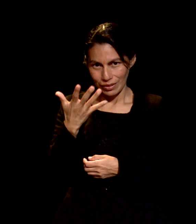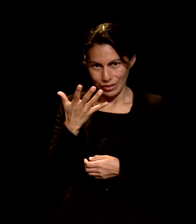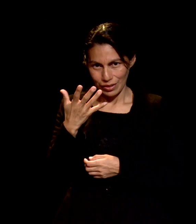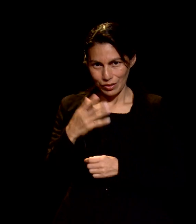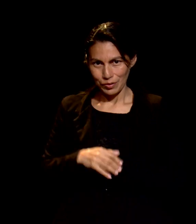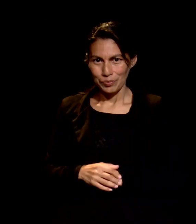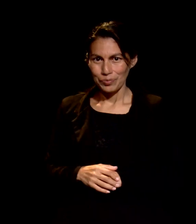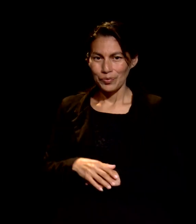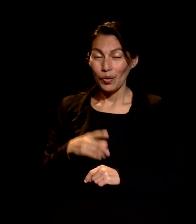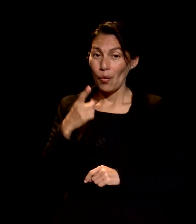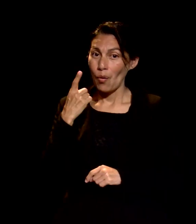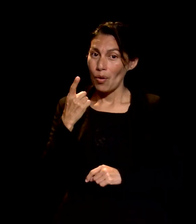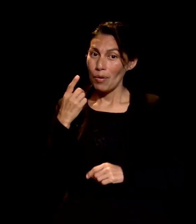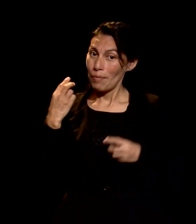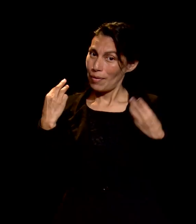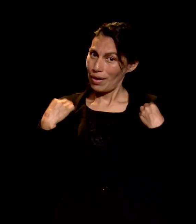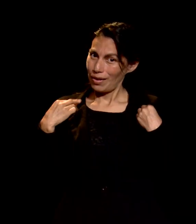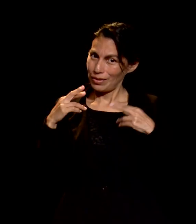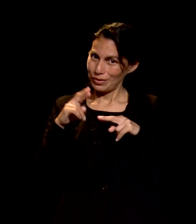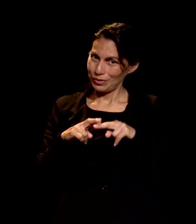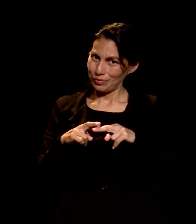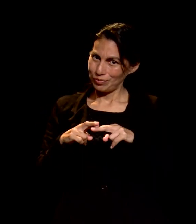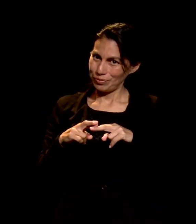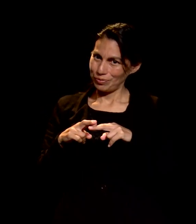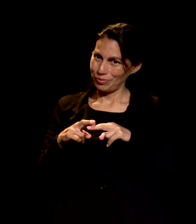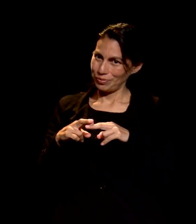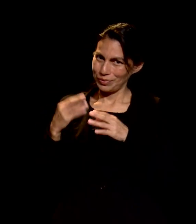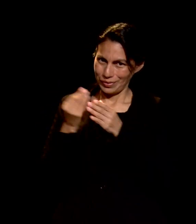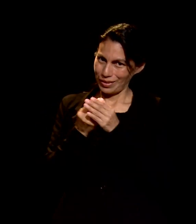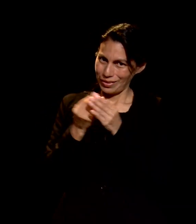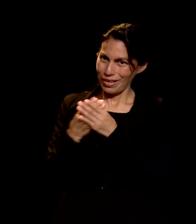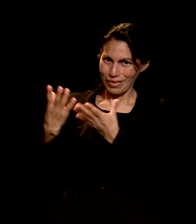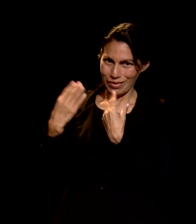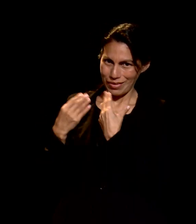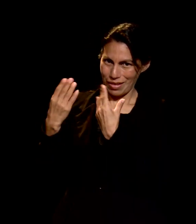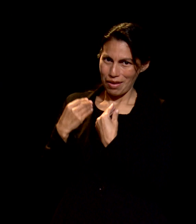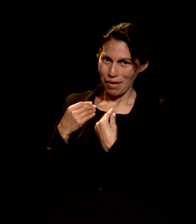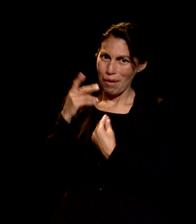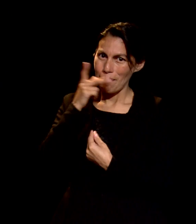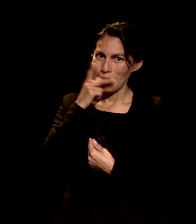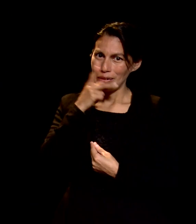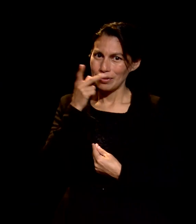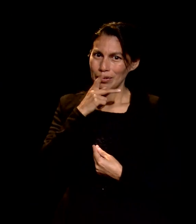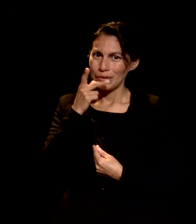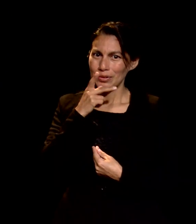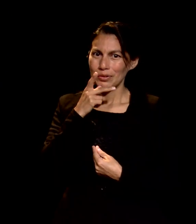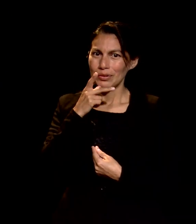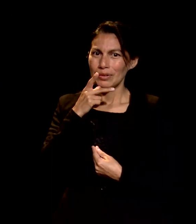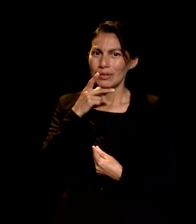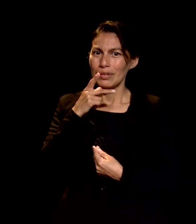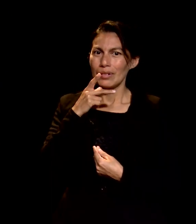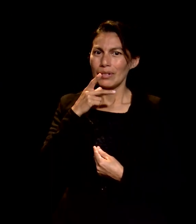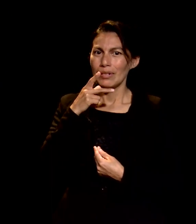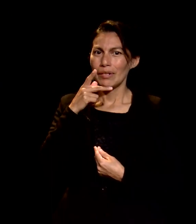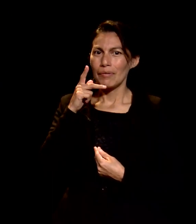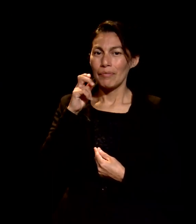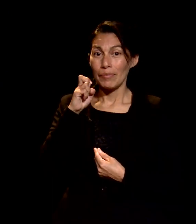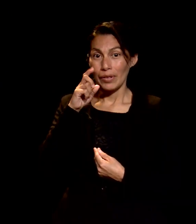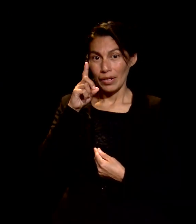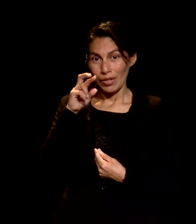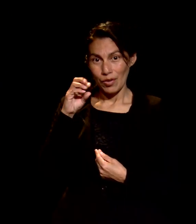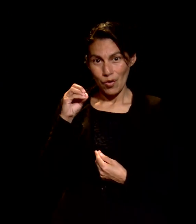uno de los maestros que nos daba clases lo recuerdo muy bien el pastor Terlo Harper padre